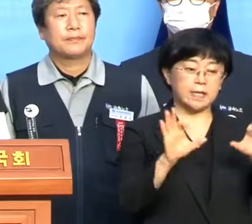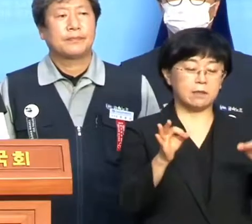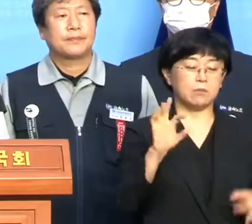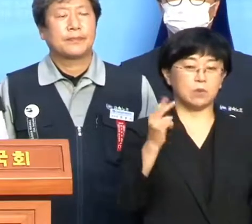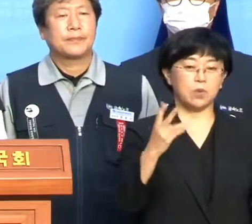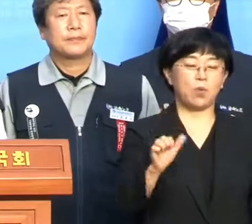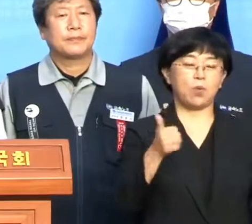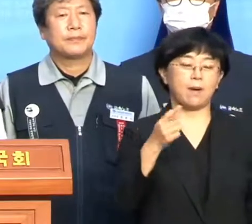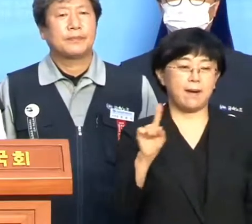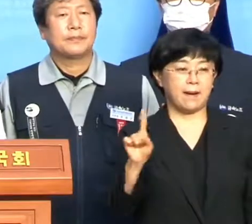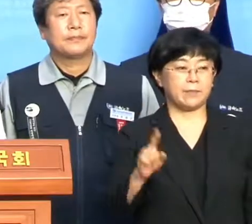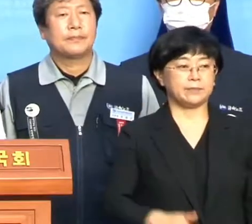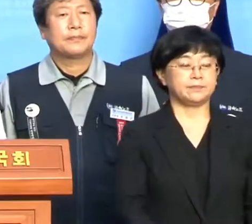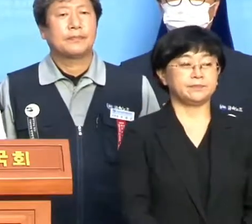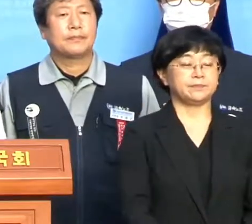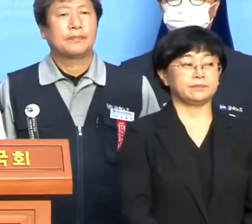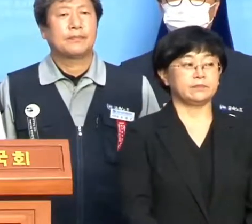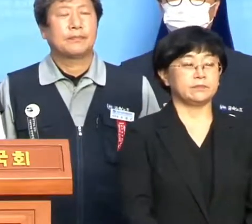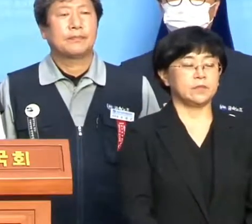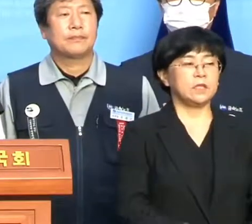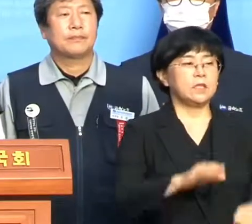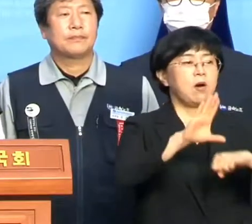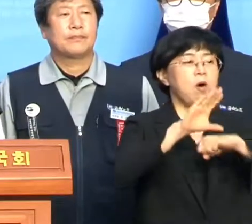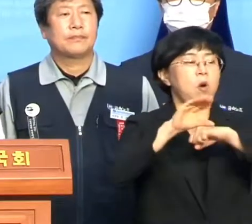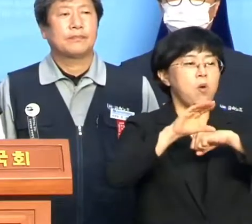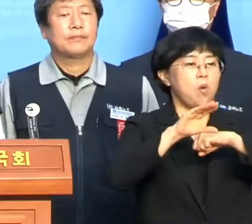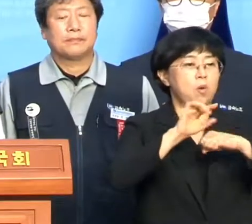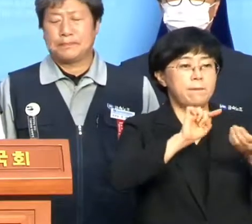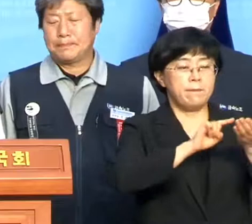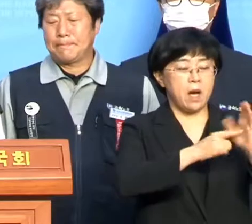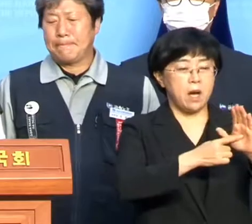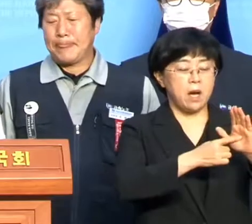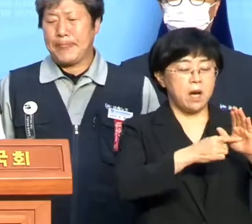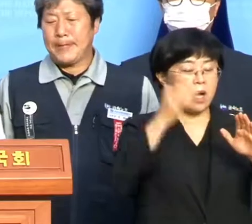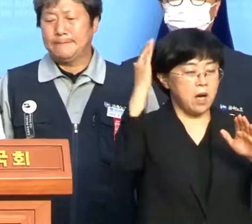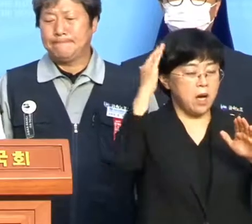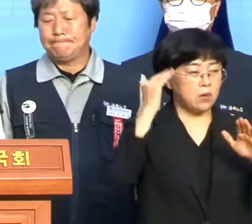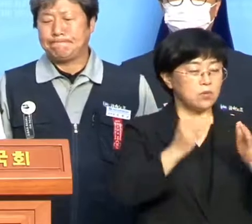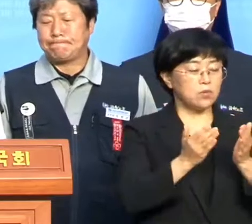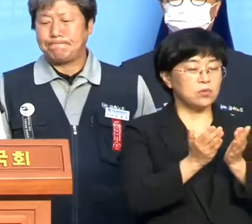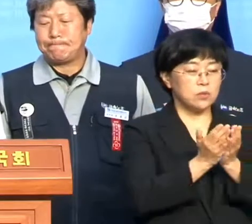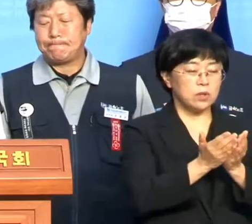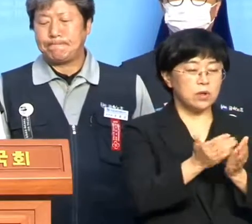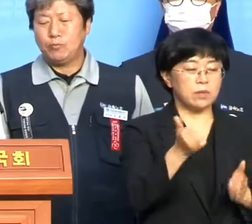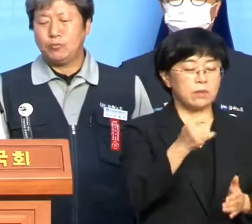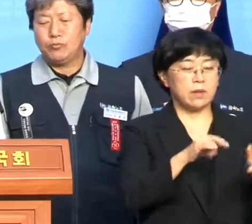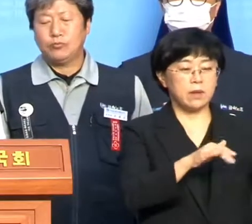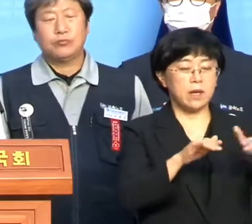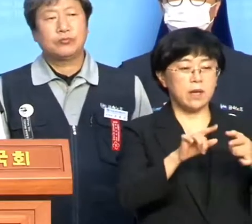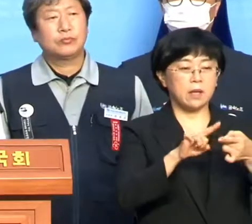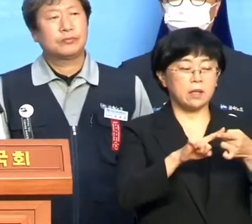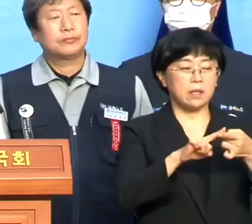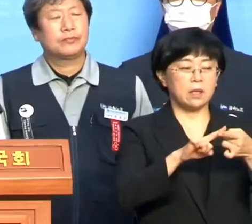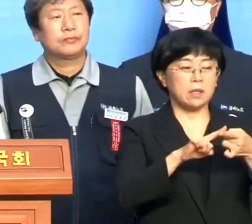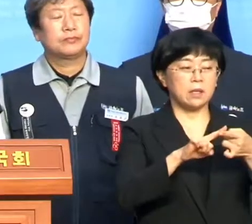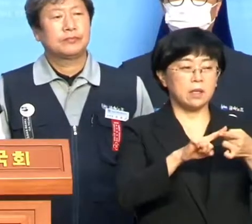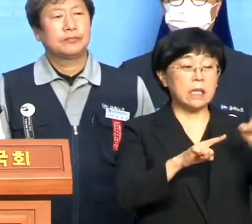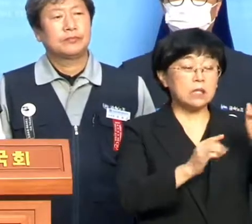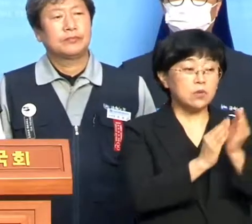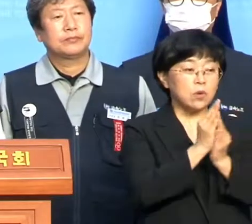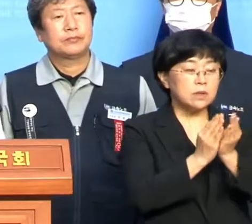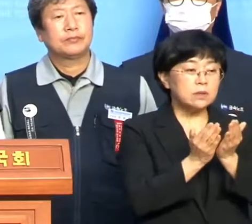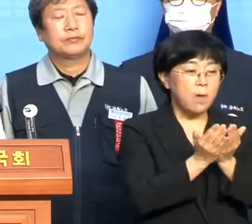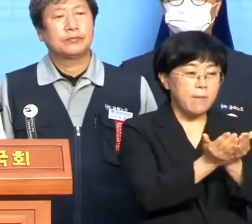라고 합니다 최근 언론보도에 한국 조선해양이 일주일 사이 1종 규모의 선박을